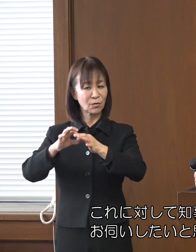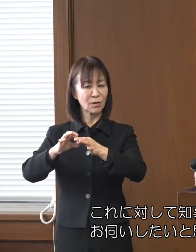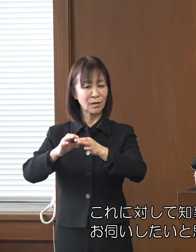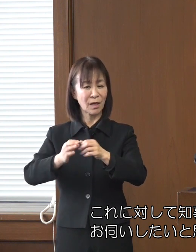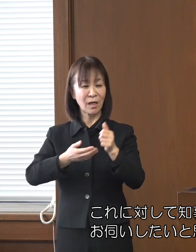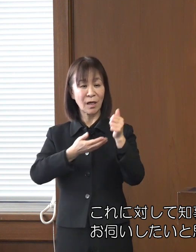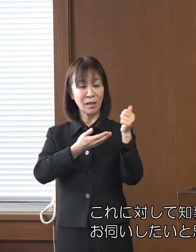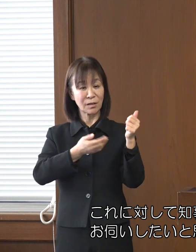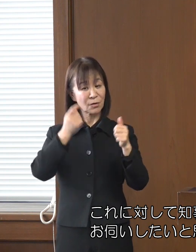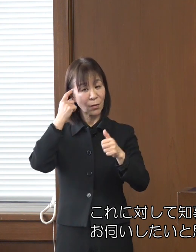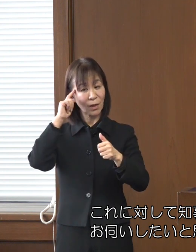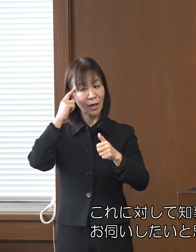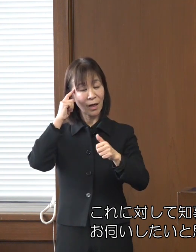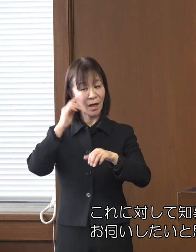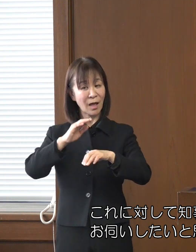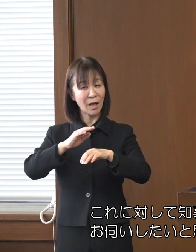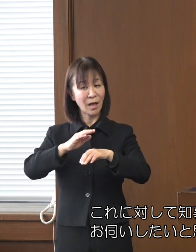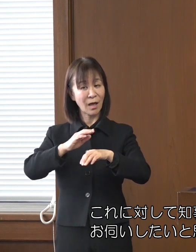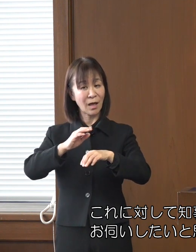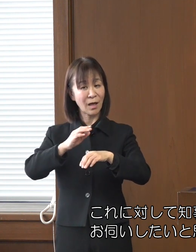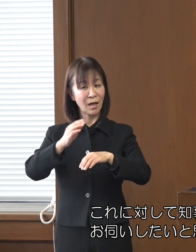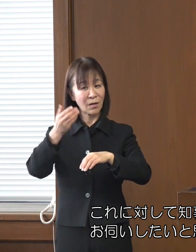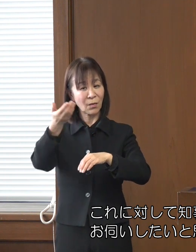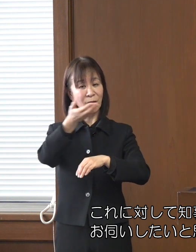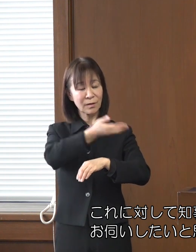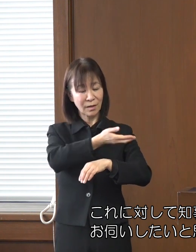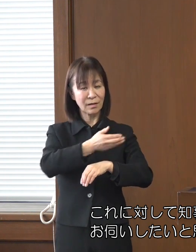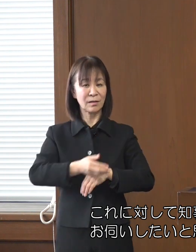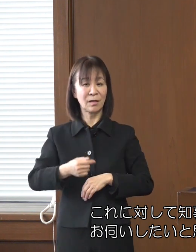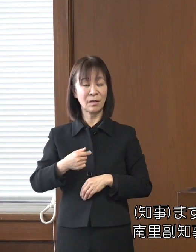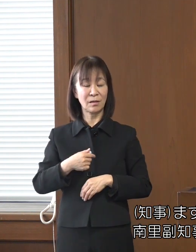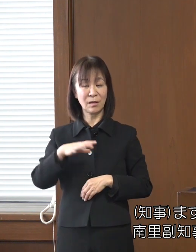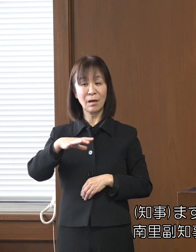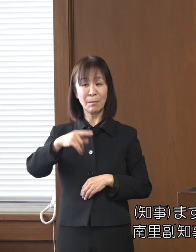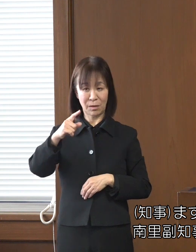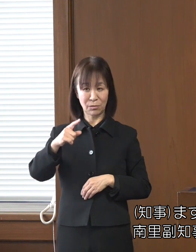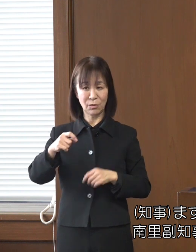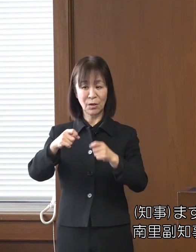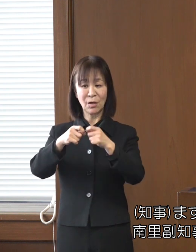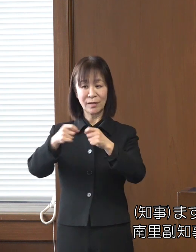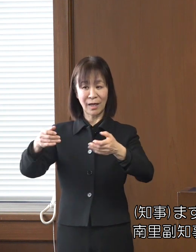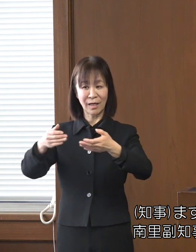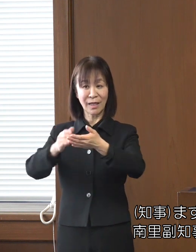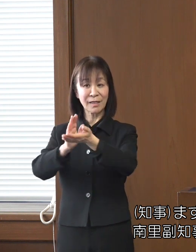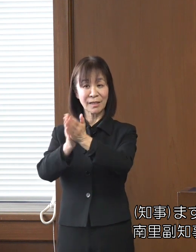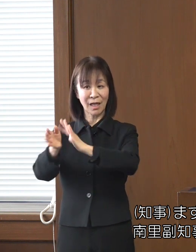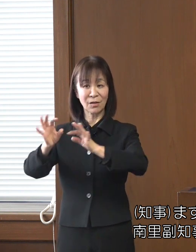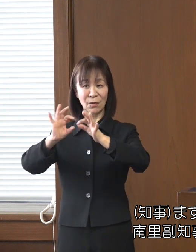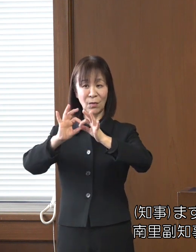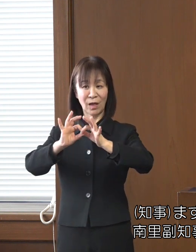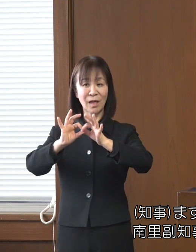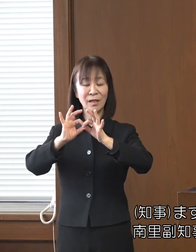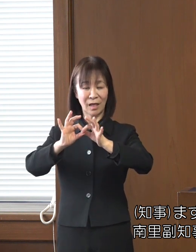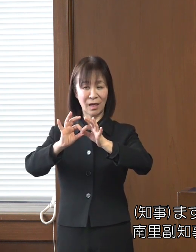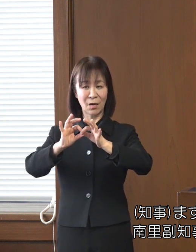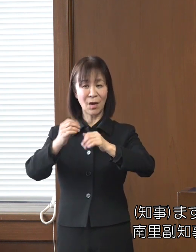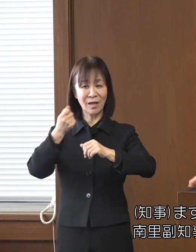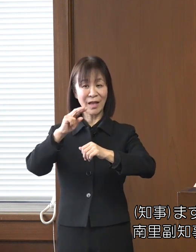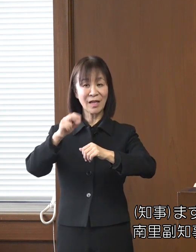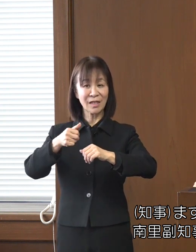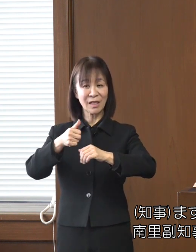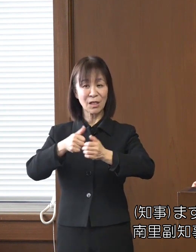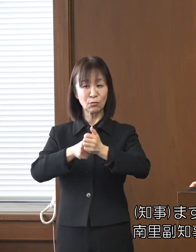考えはどういったものかお伺いしたいと思います。 はい、まず長崎との関係で言えば、南陸知事